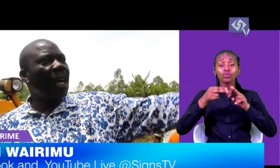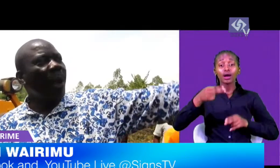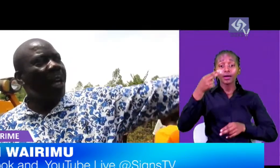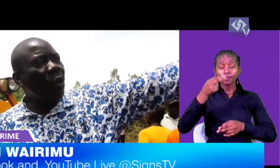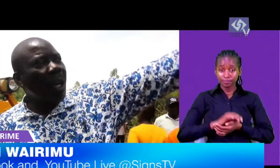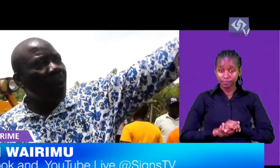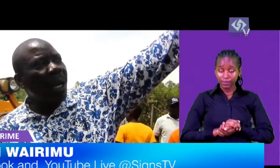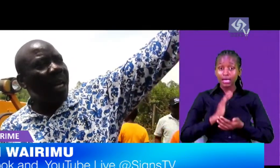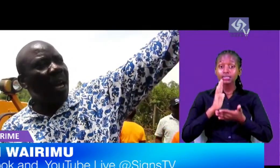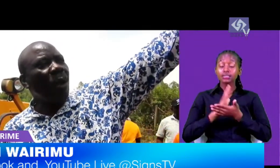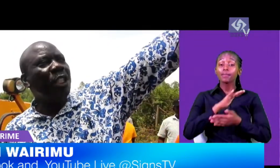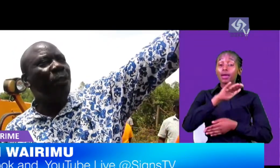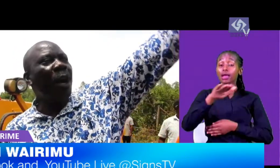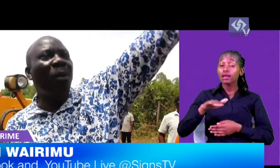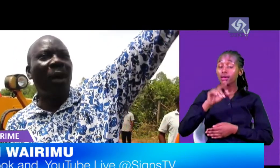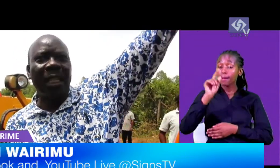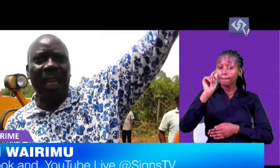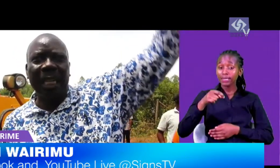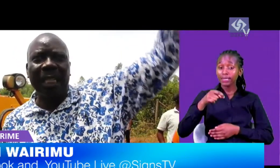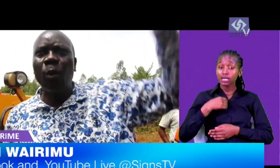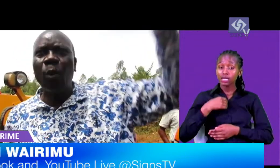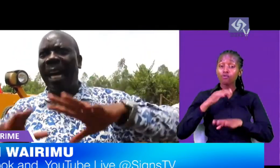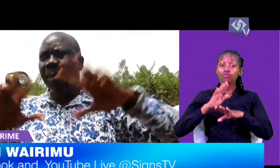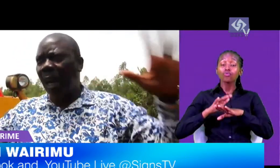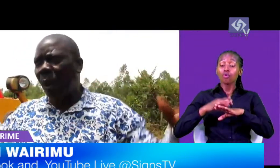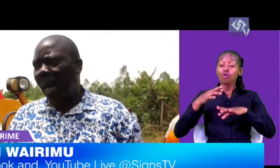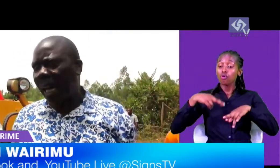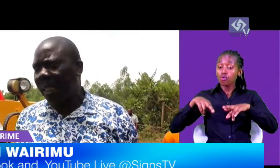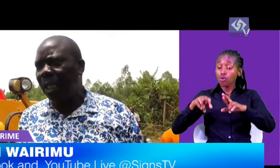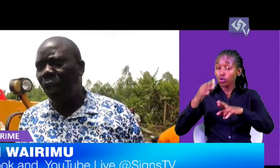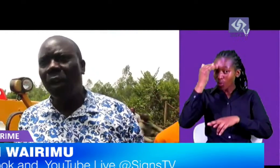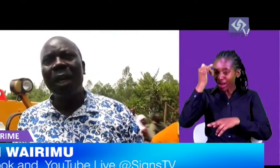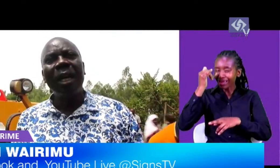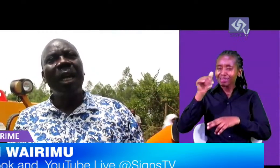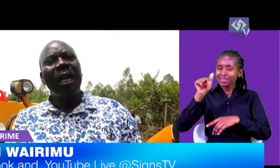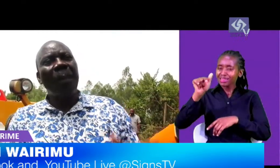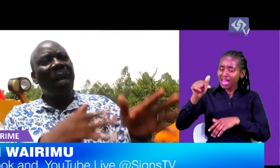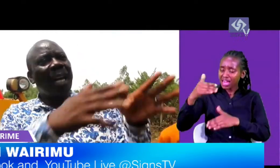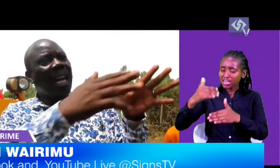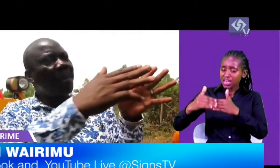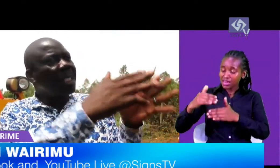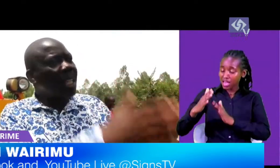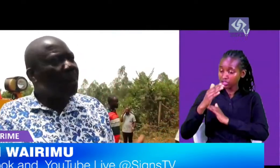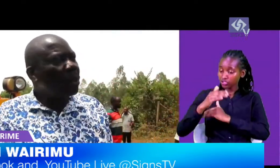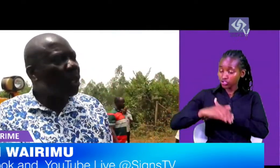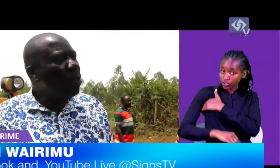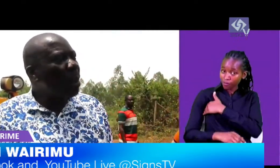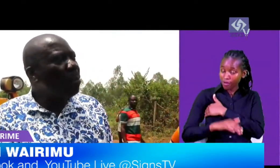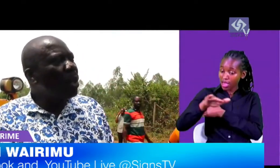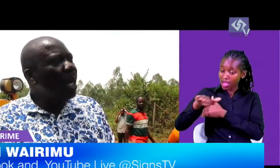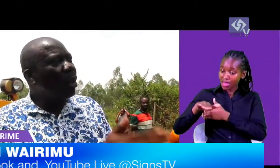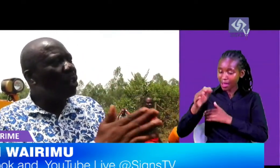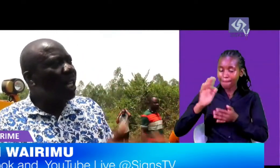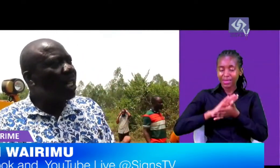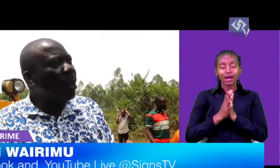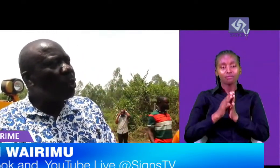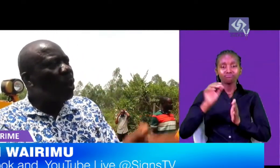kwa hii kona kuelekea kwa chifu hapo katikati huwa inaharibika kwa haraka, si ndio? Na pia culverts hapo tunaomba mbunge contractor wetu